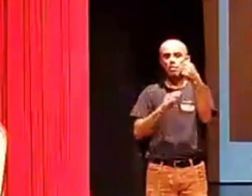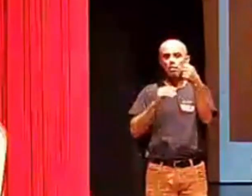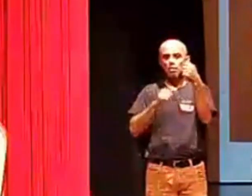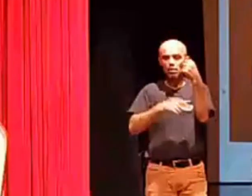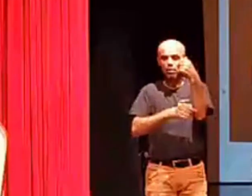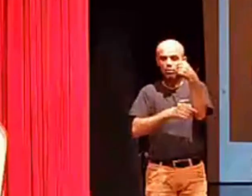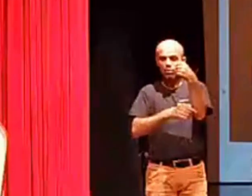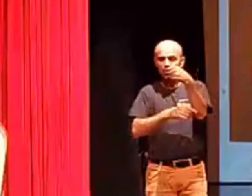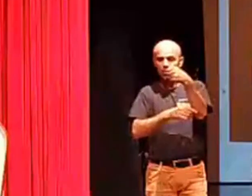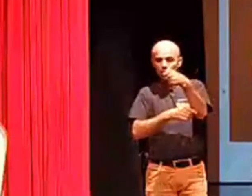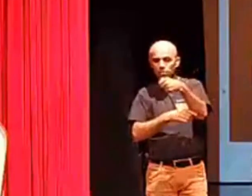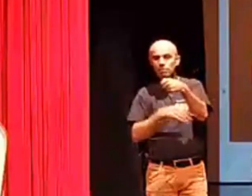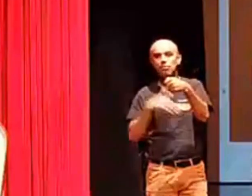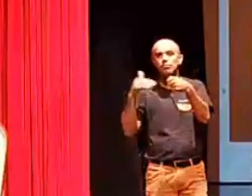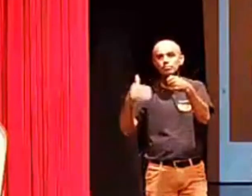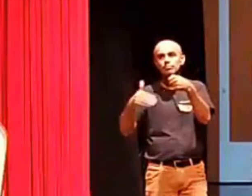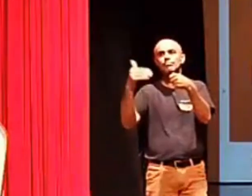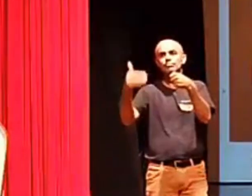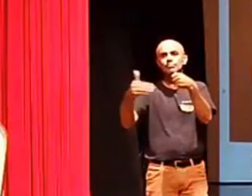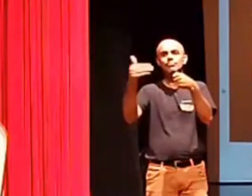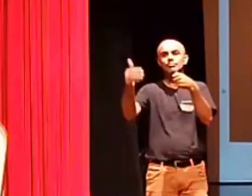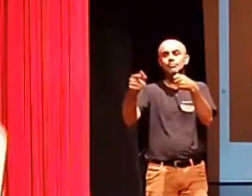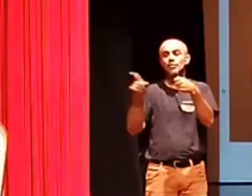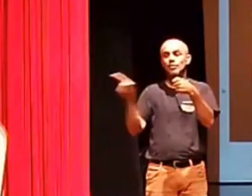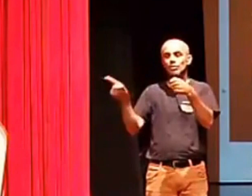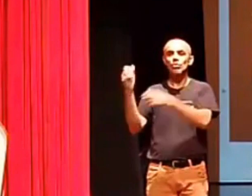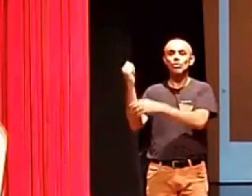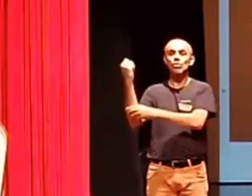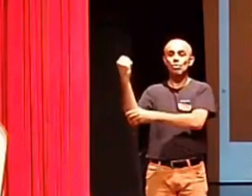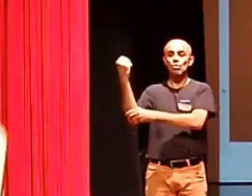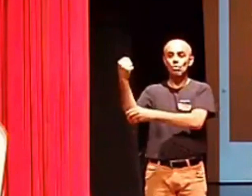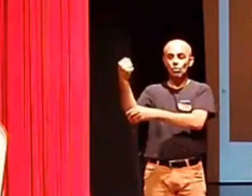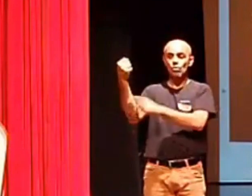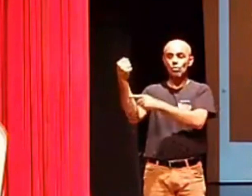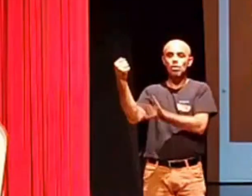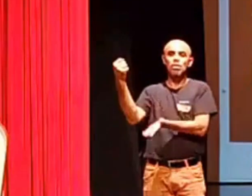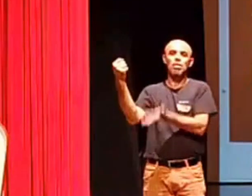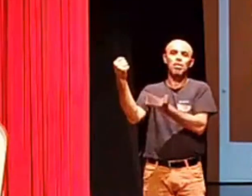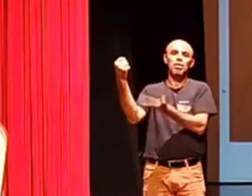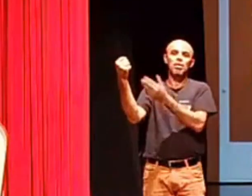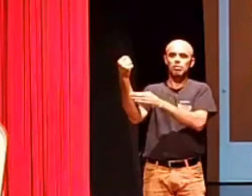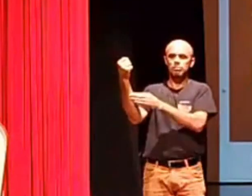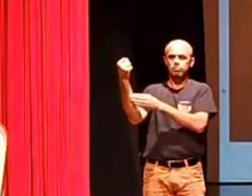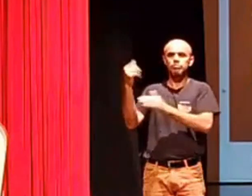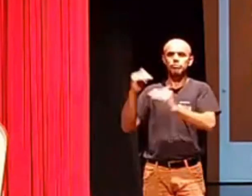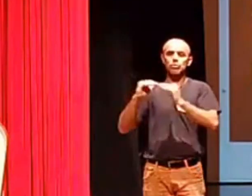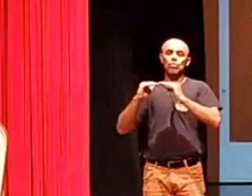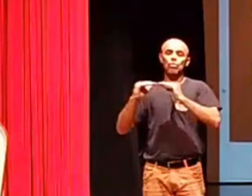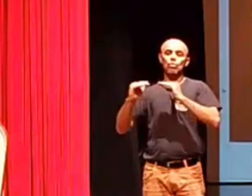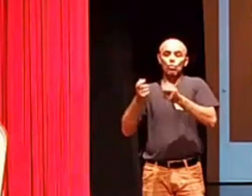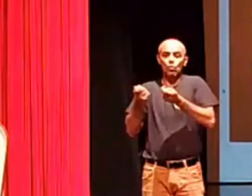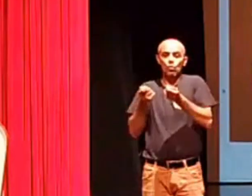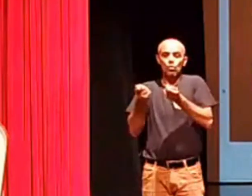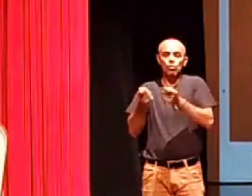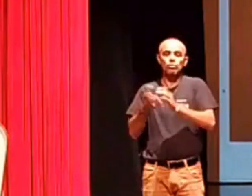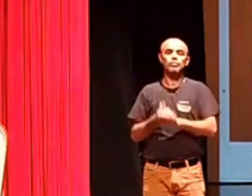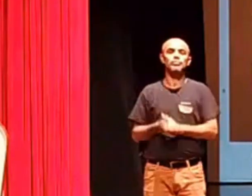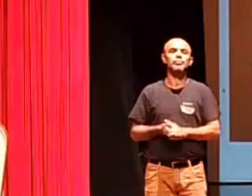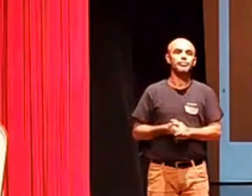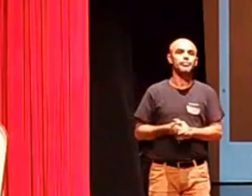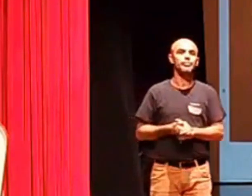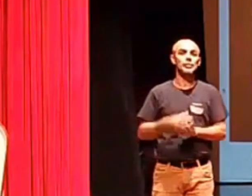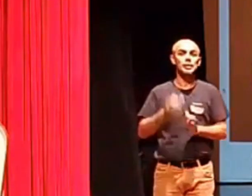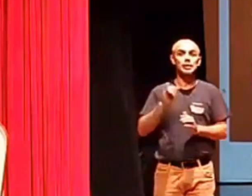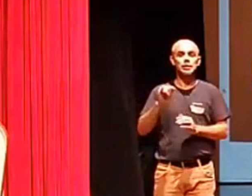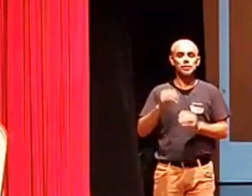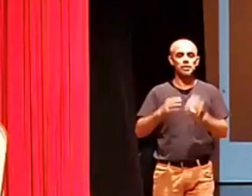com essa escoliose do que os que têm uma escoliose mais leve, mais moderada. Quanto maior